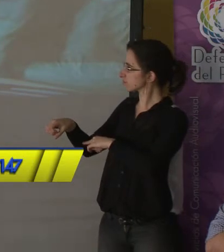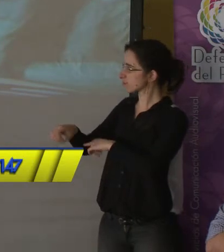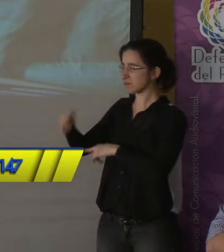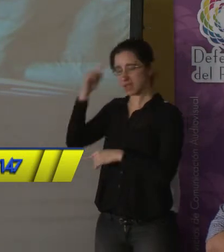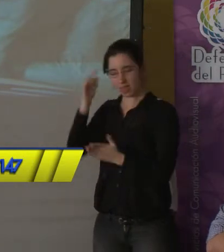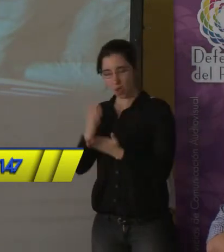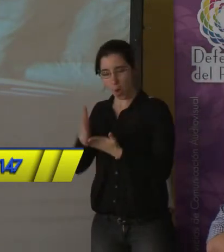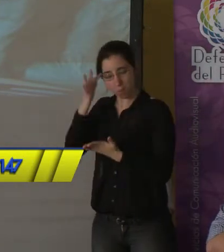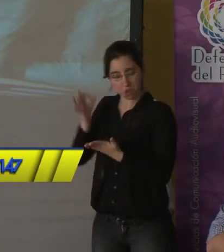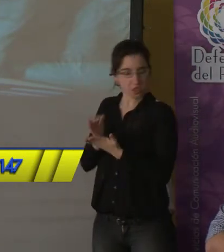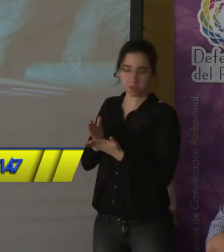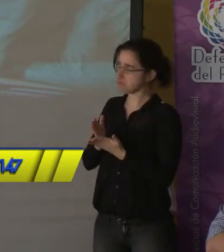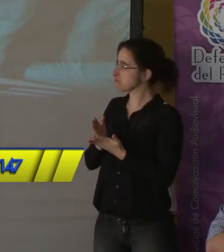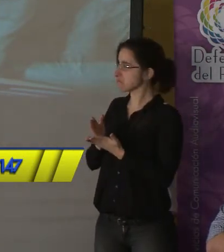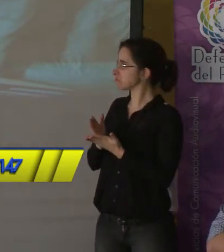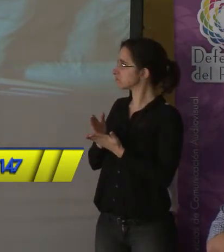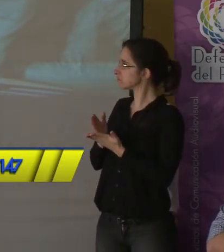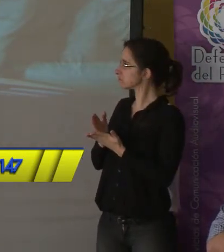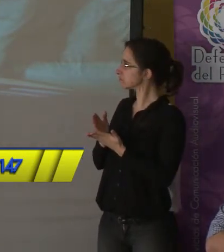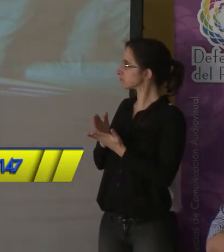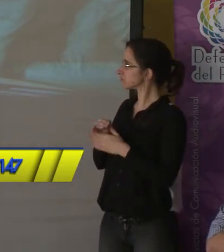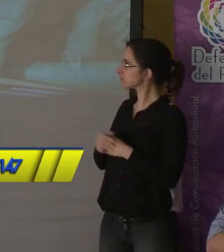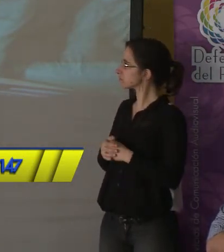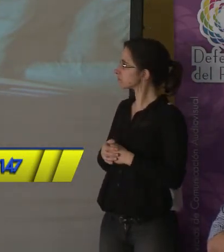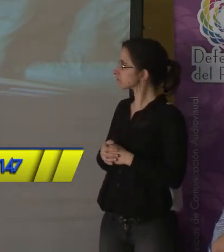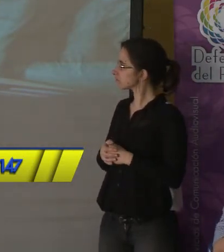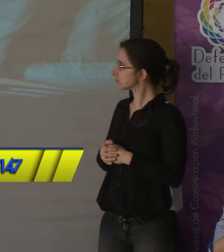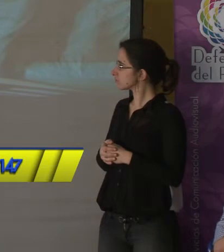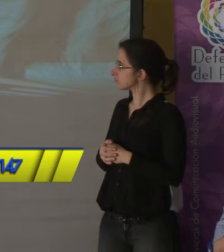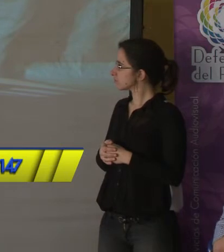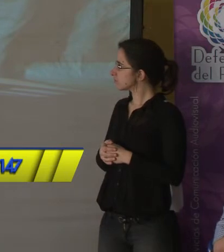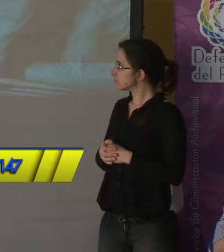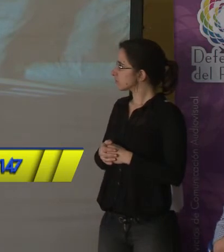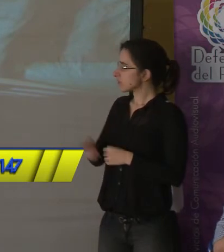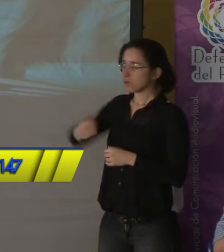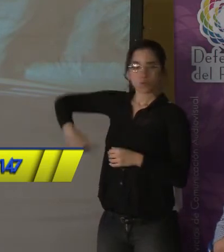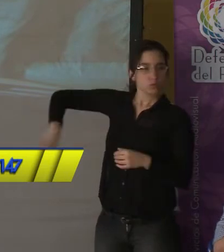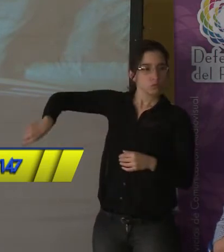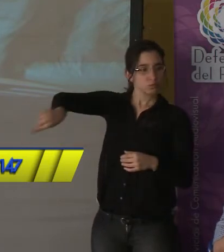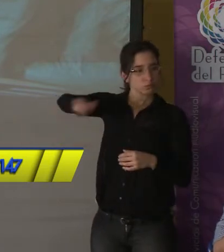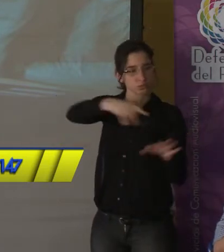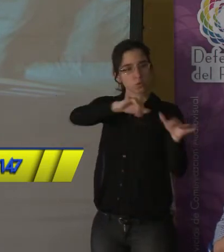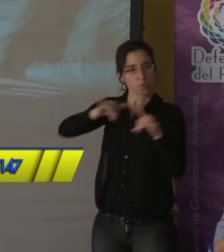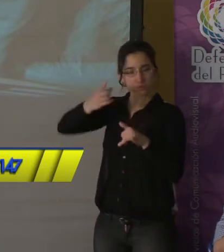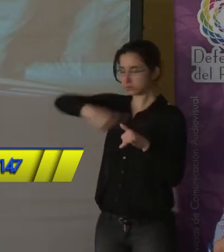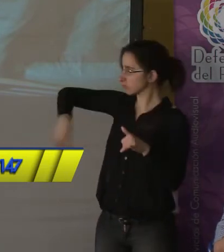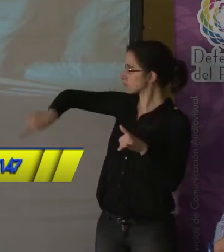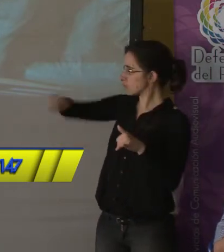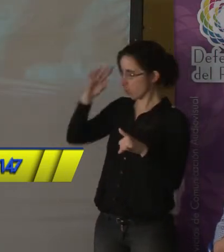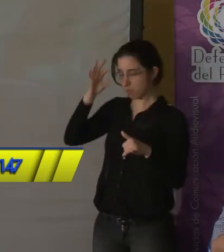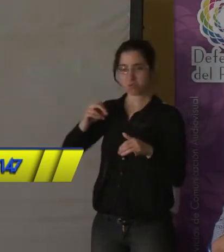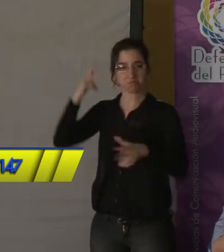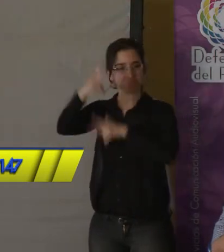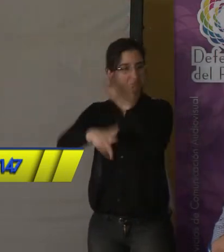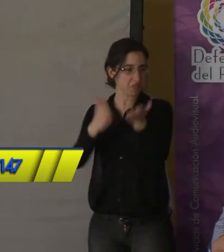tenemos derecho a opinar o que no tenemos conciencia de opinar. Y bueno, y creo que todos los adolescentes tienen derecho a opinar como